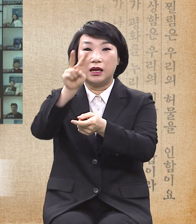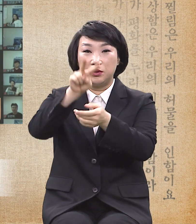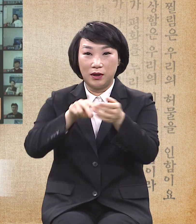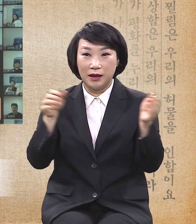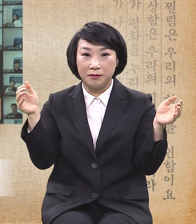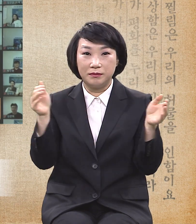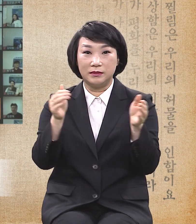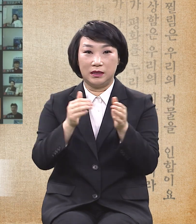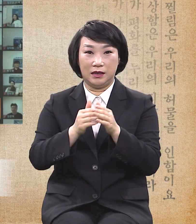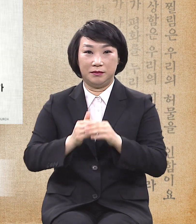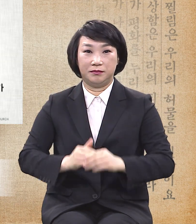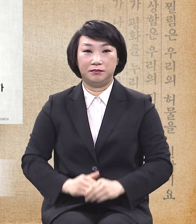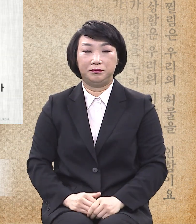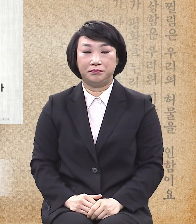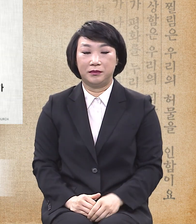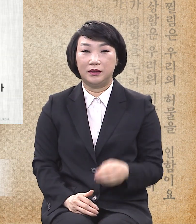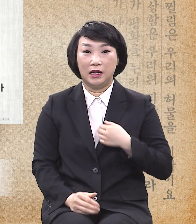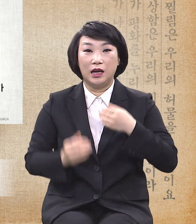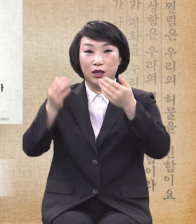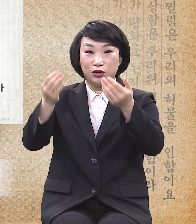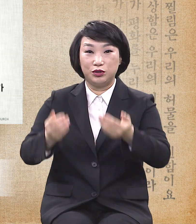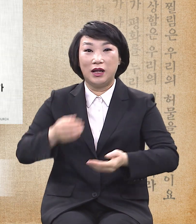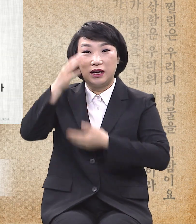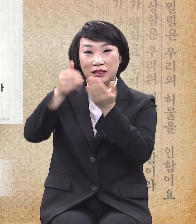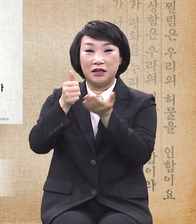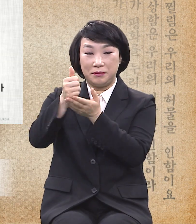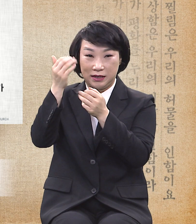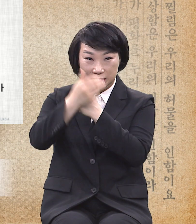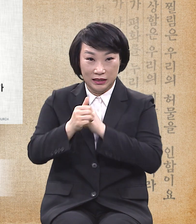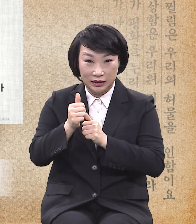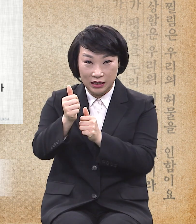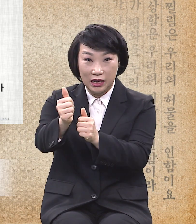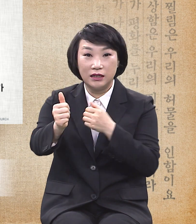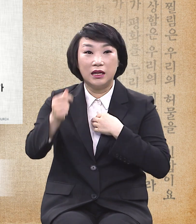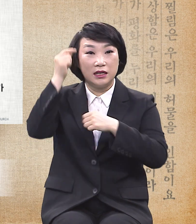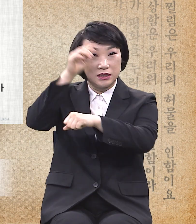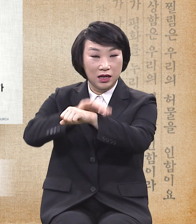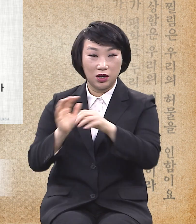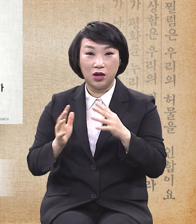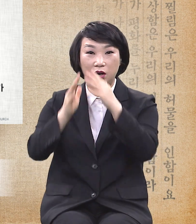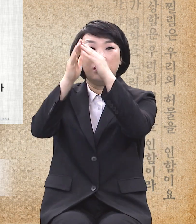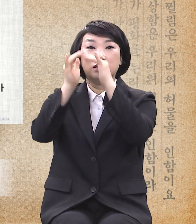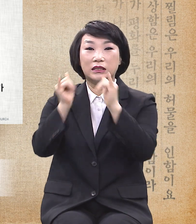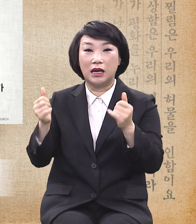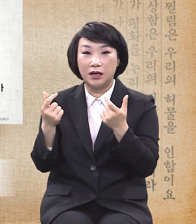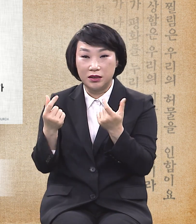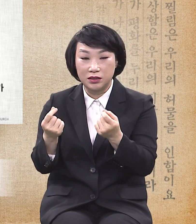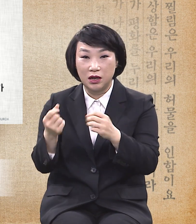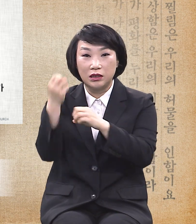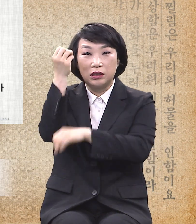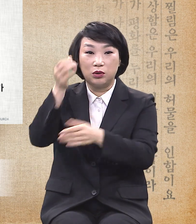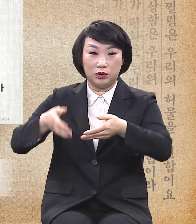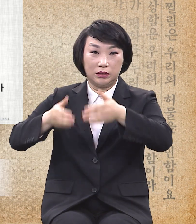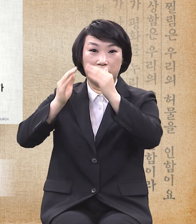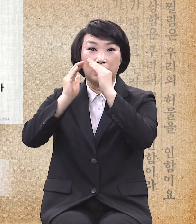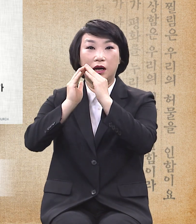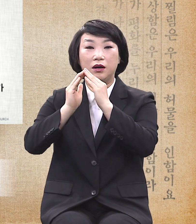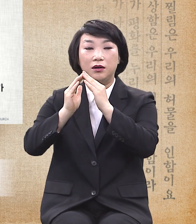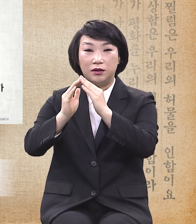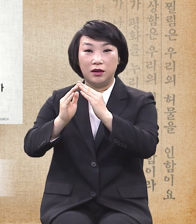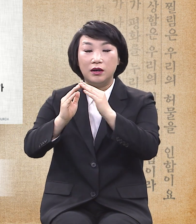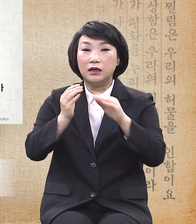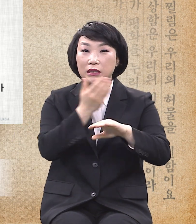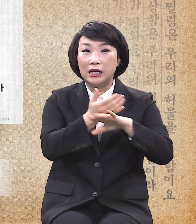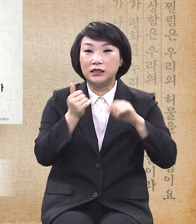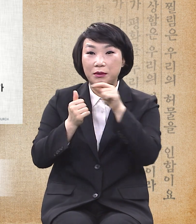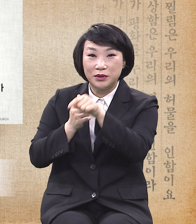15절까지를 대독합니다. 내게 주신 하나님의 은혜를 따라 내가 지혜로운 건축자와 같이 터를 닦아두매